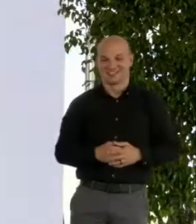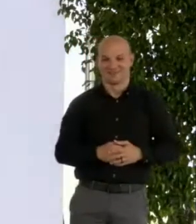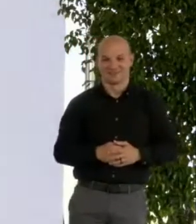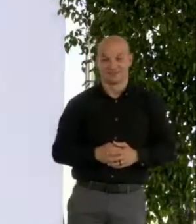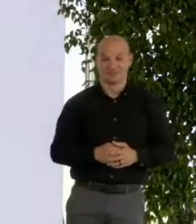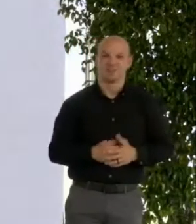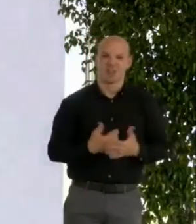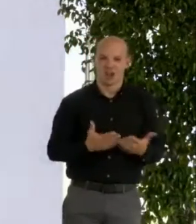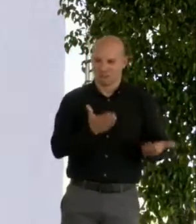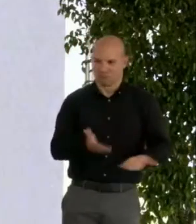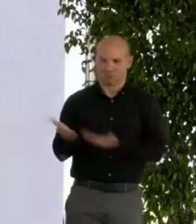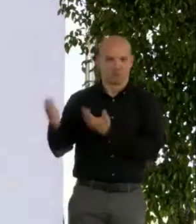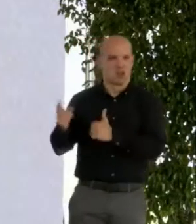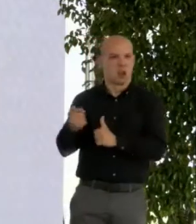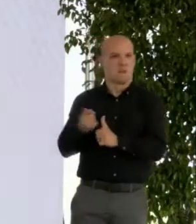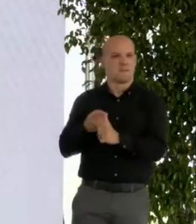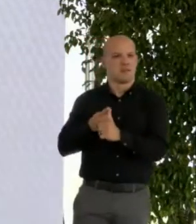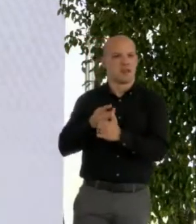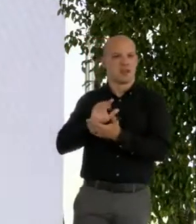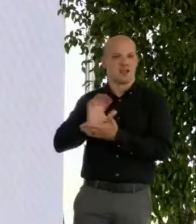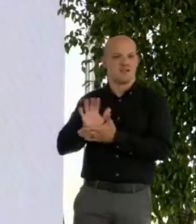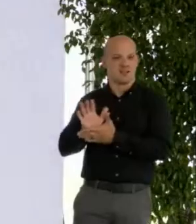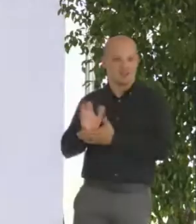primer video, que es el anfiteatro.